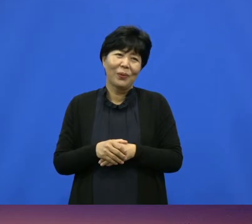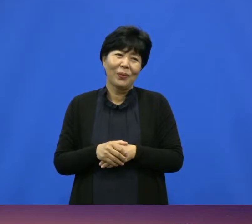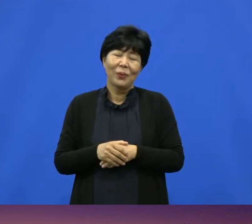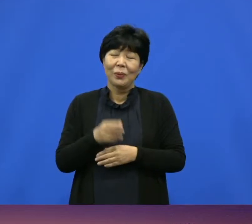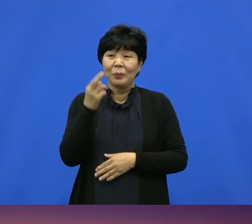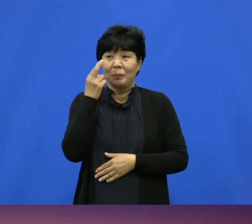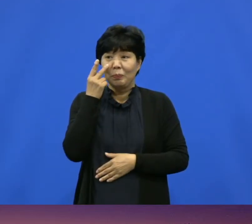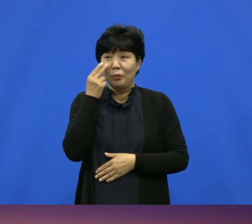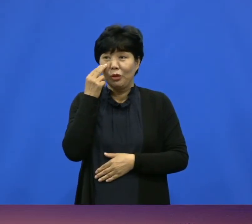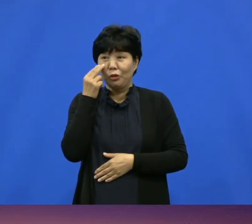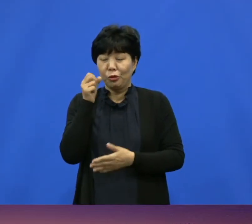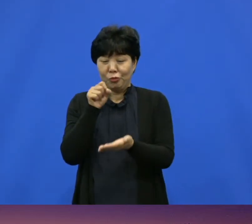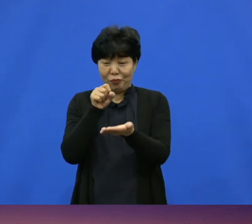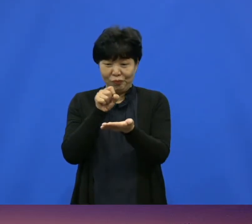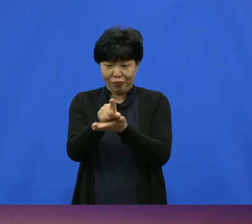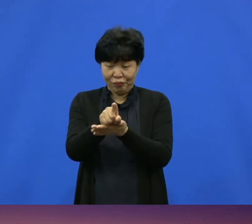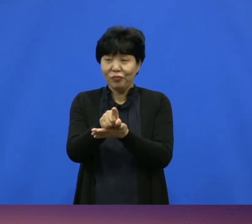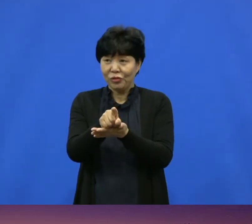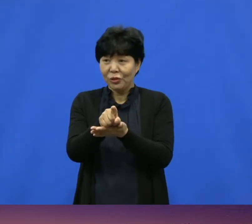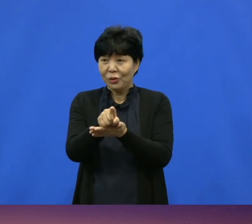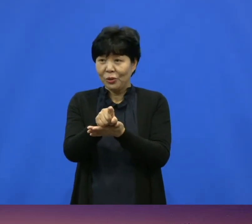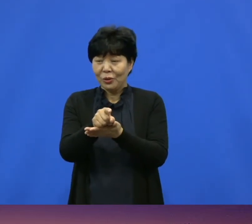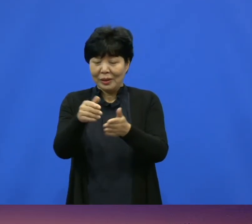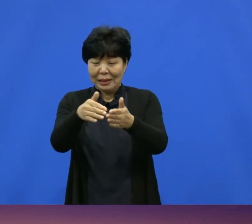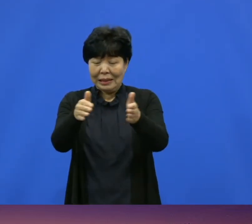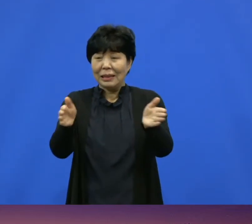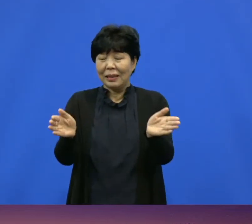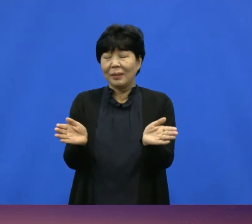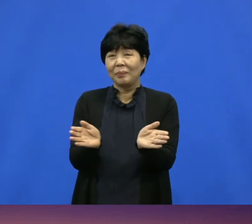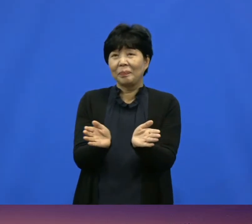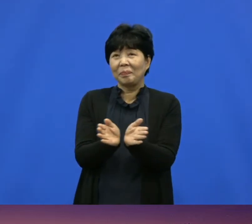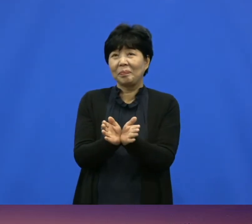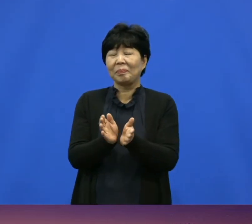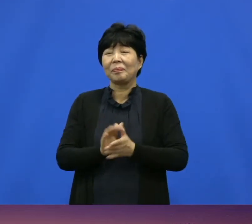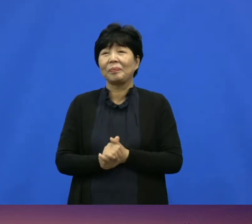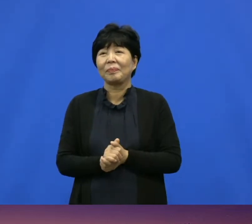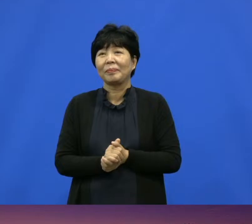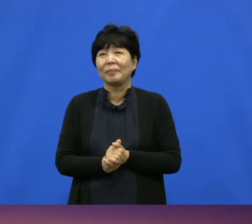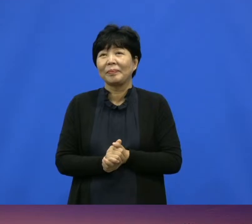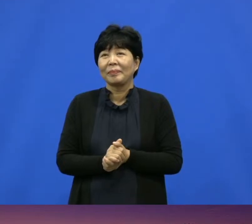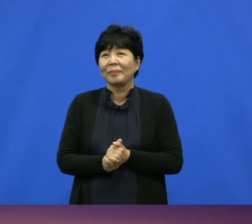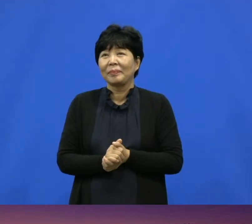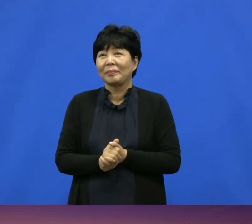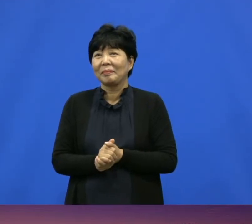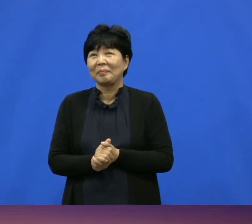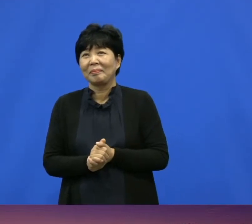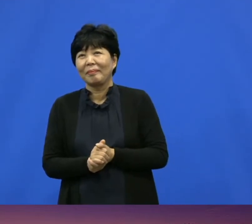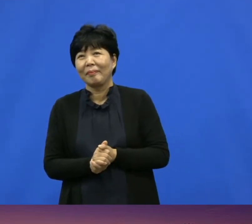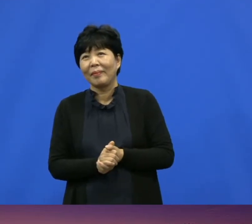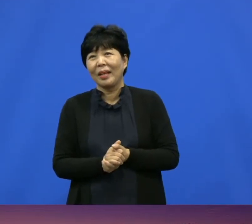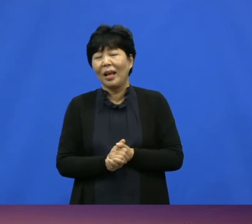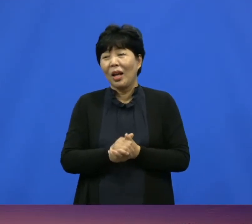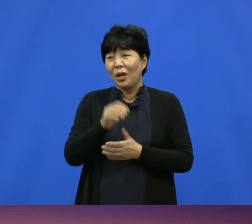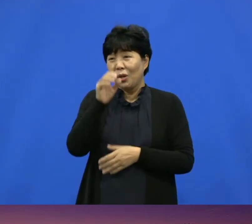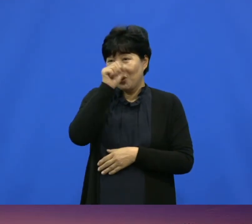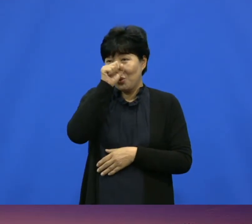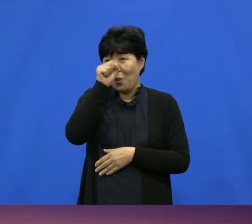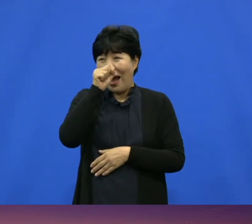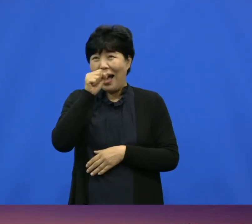대단해요. 어마어마한 이 유럽의 축구를 좋아하는